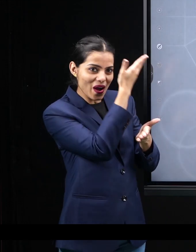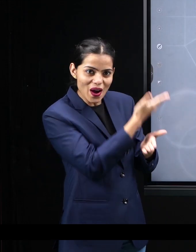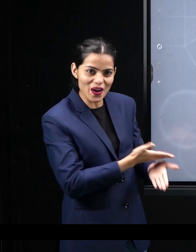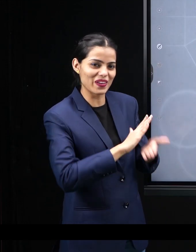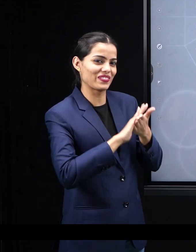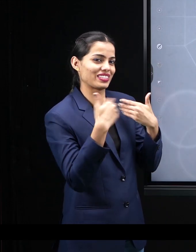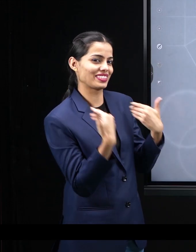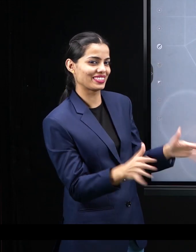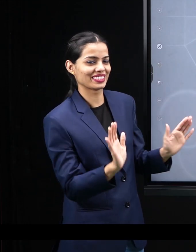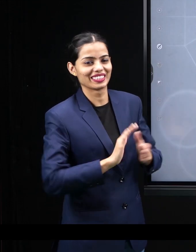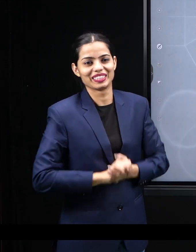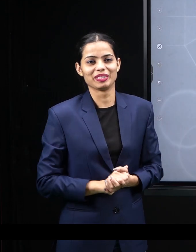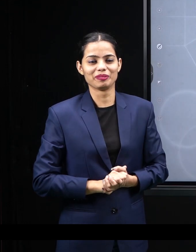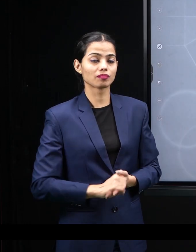தேற்றம் 4.